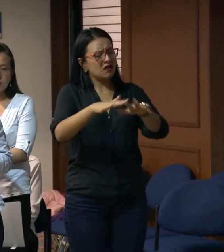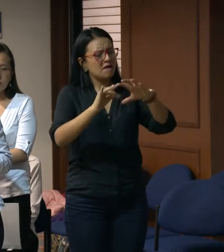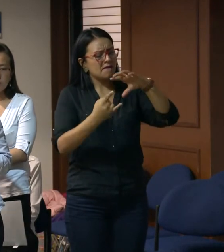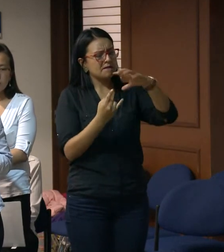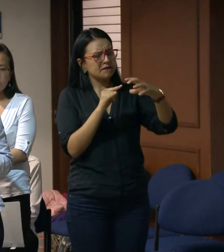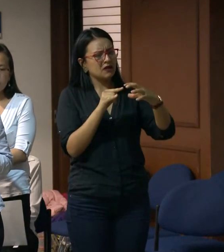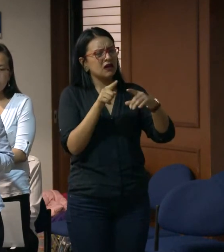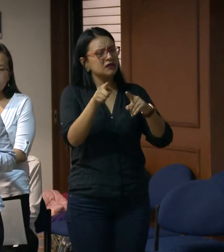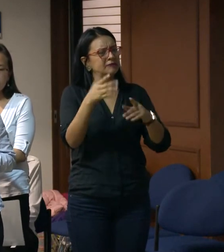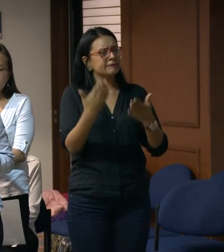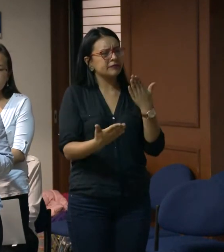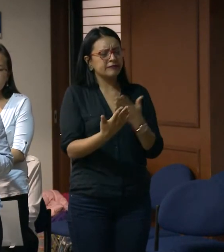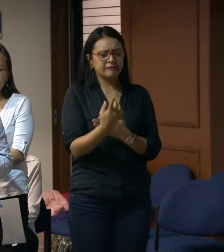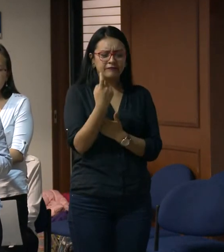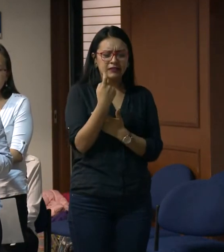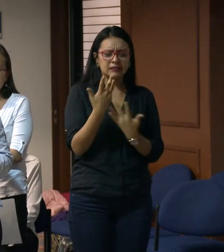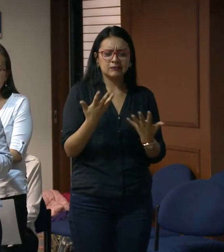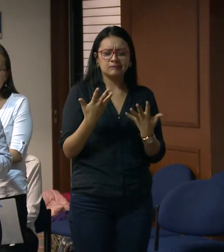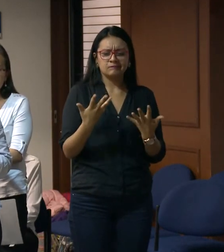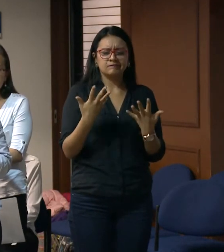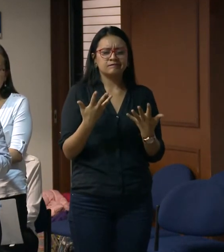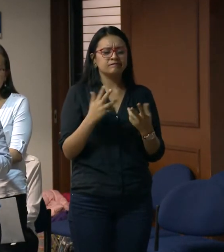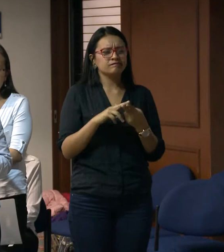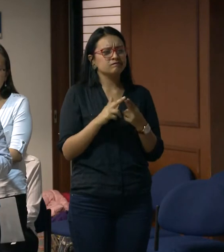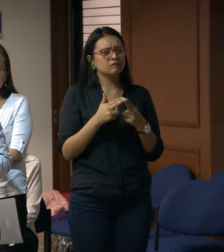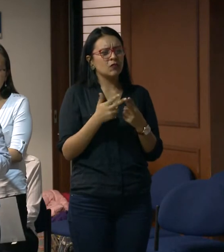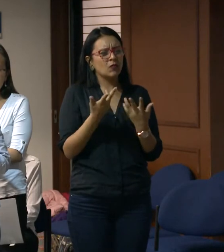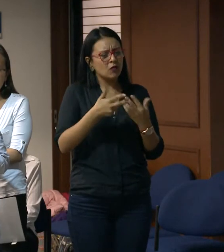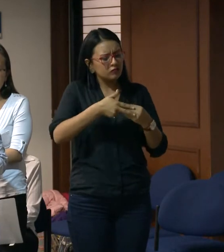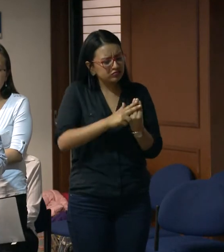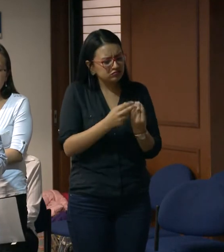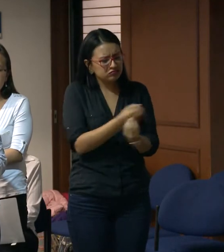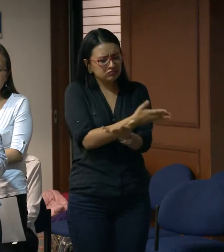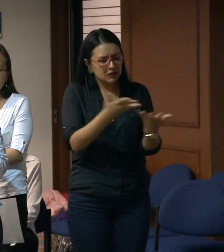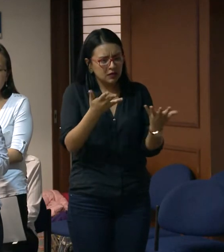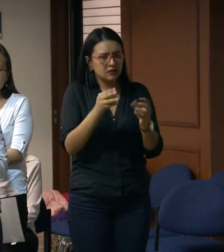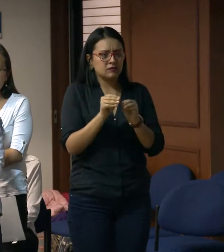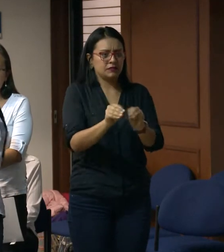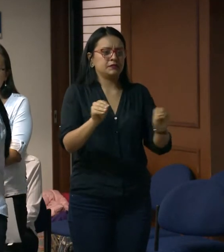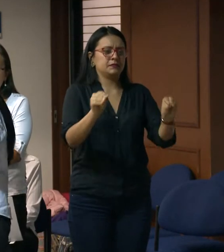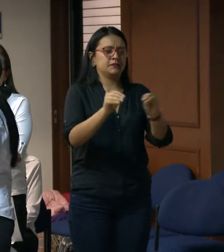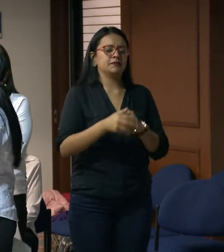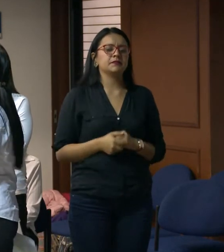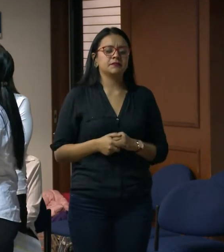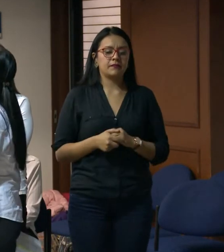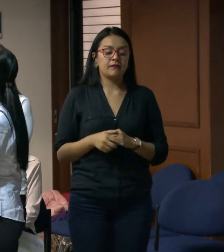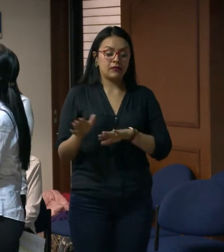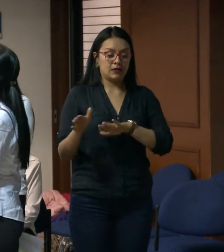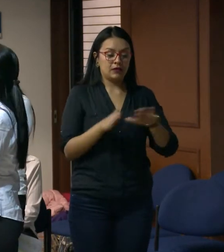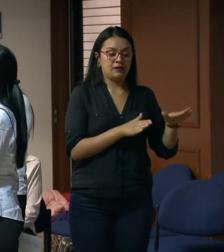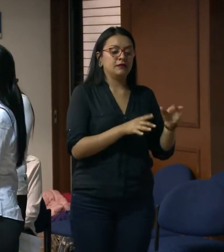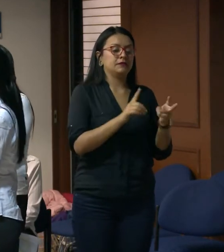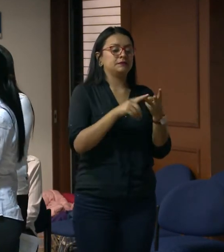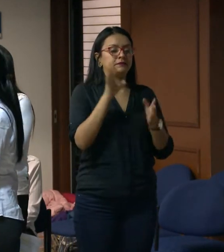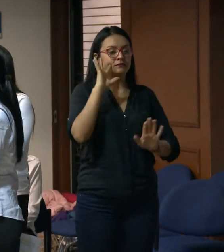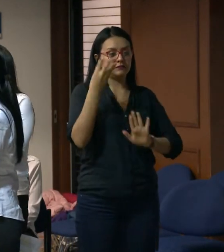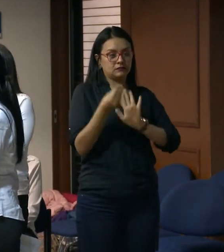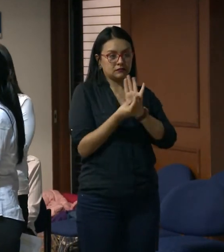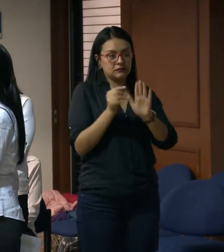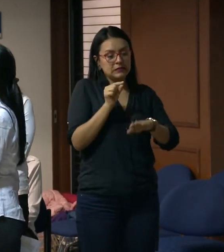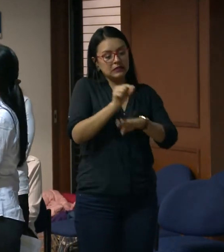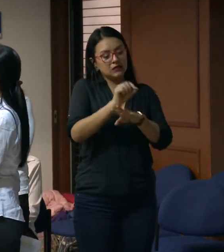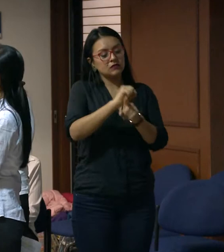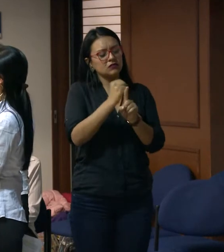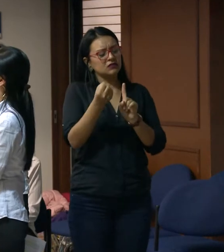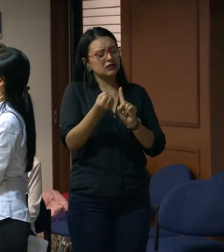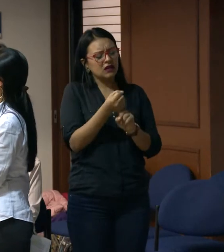de acuerdo a esa falta de herramientas para ellos abordarlos. Desde el paradigma de investigación crítico-social,